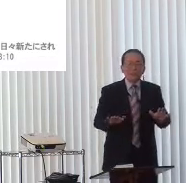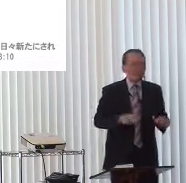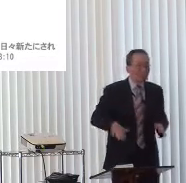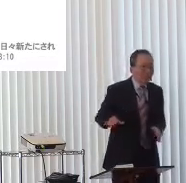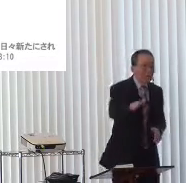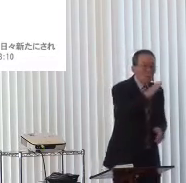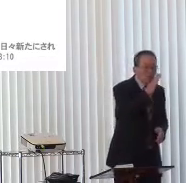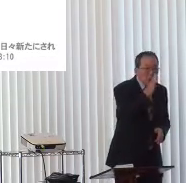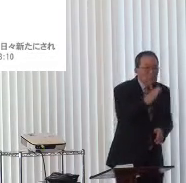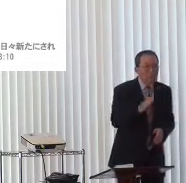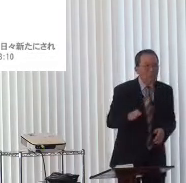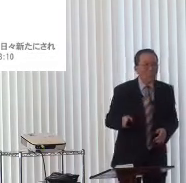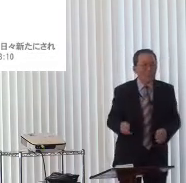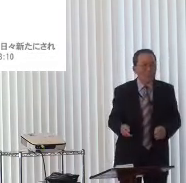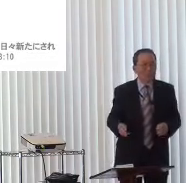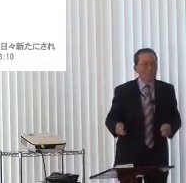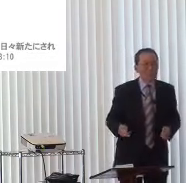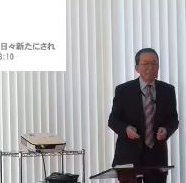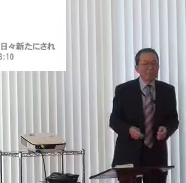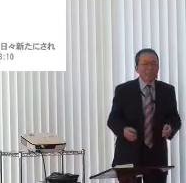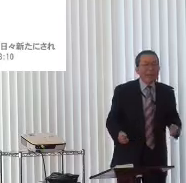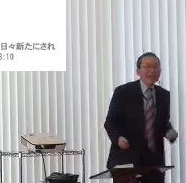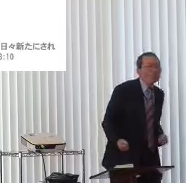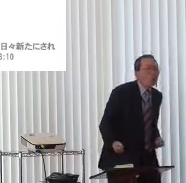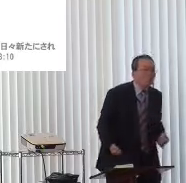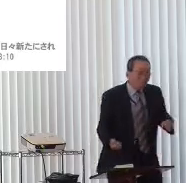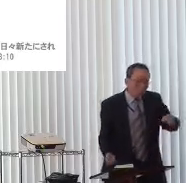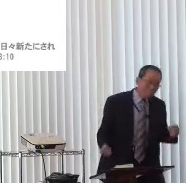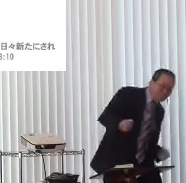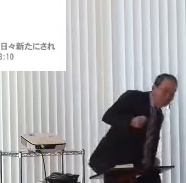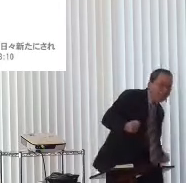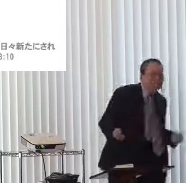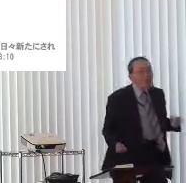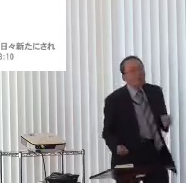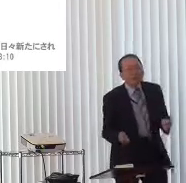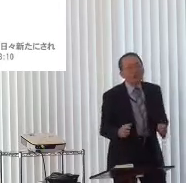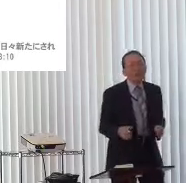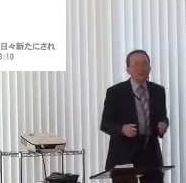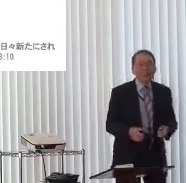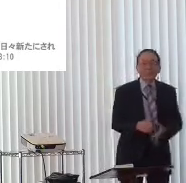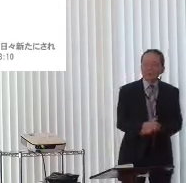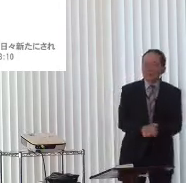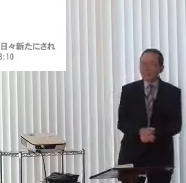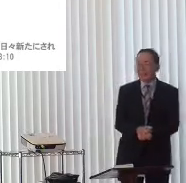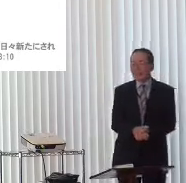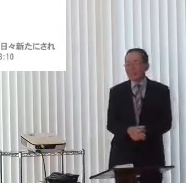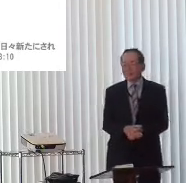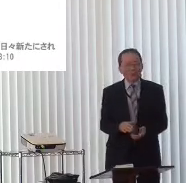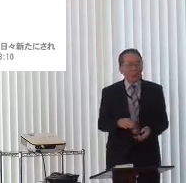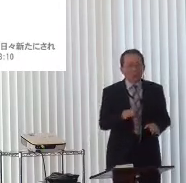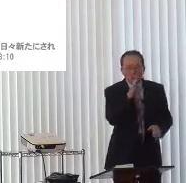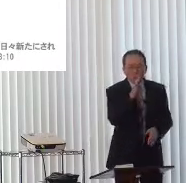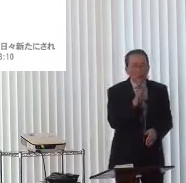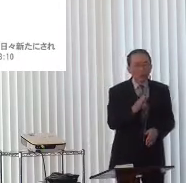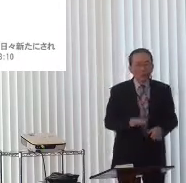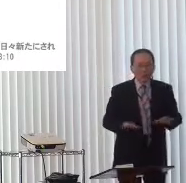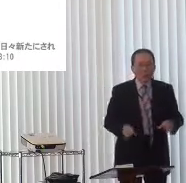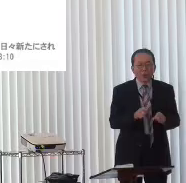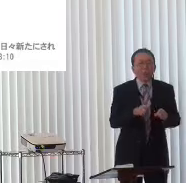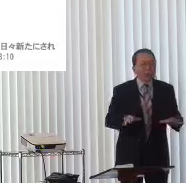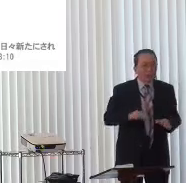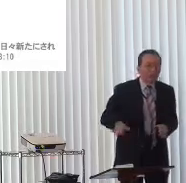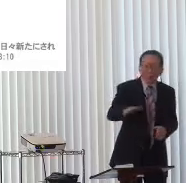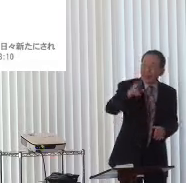とっては本当に主と格闘するような年になるかもしれません。先生そんな不吉なこと言わないでくださいと言われるかもしれません